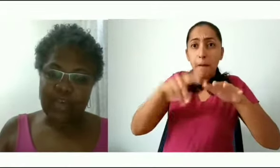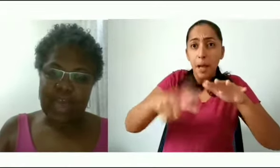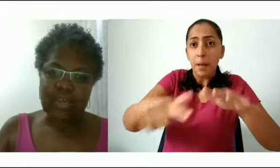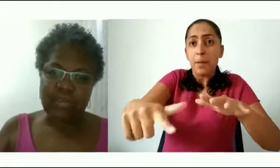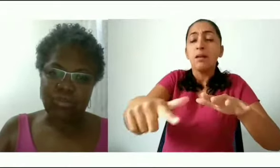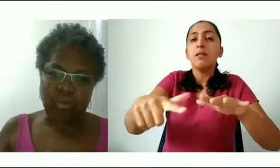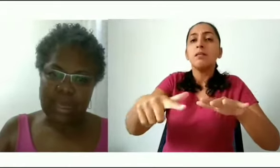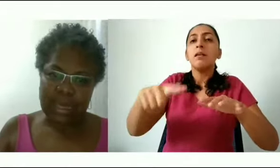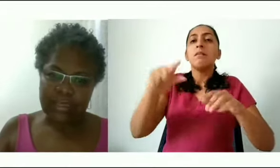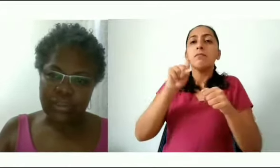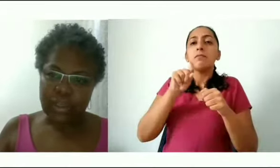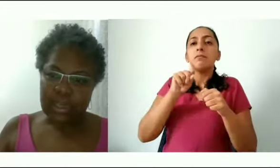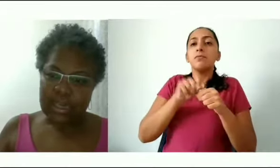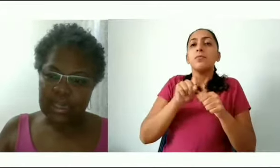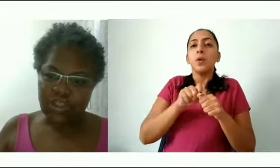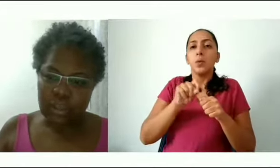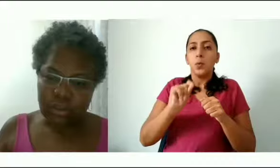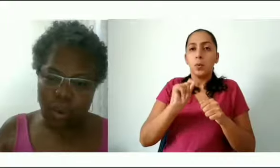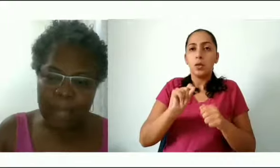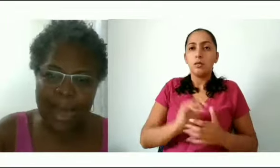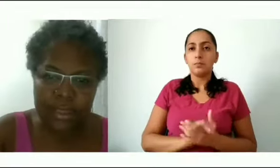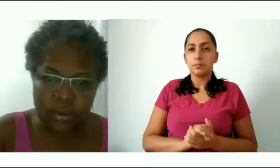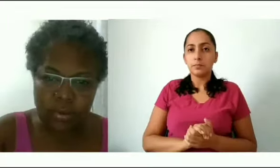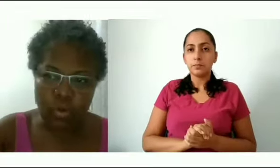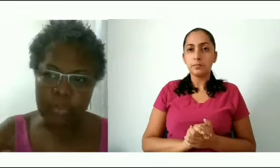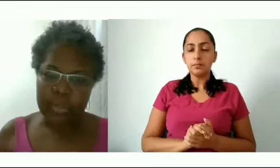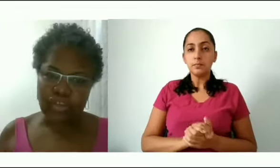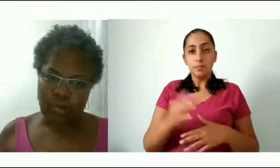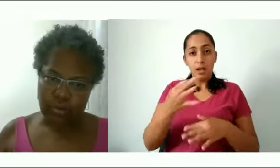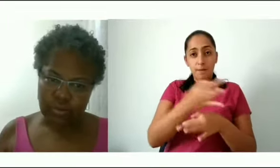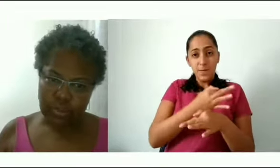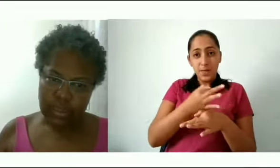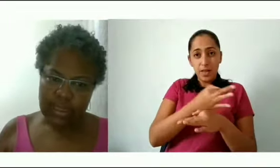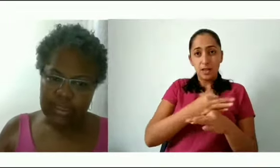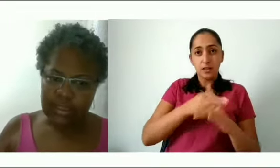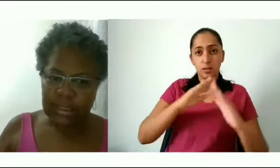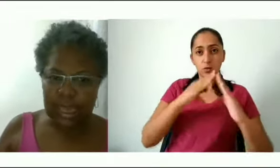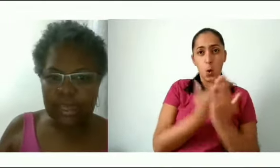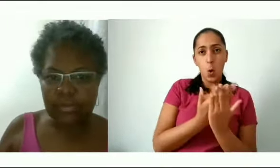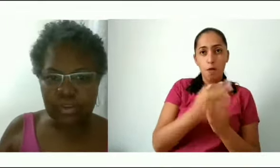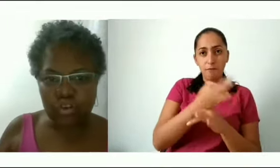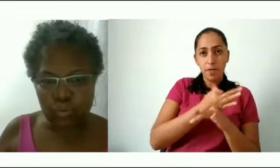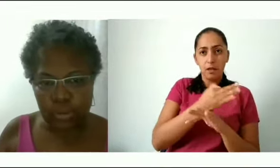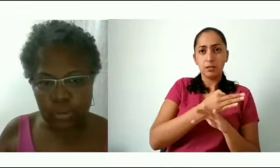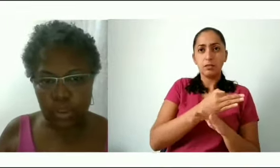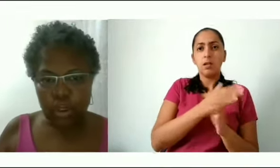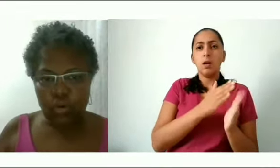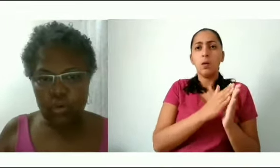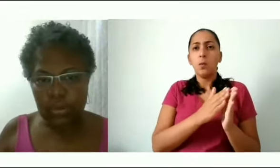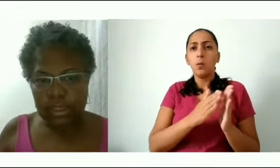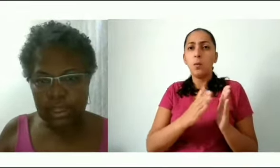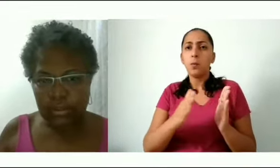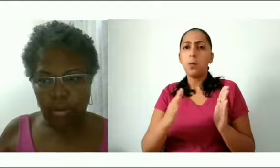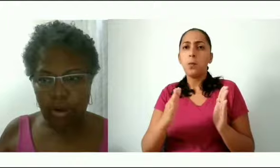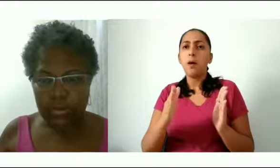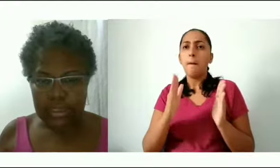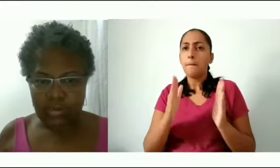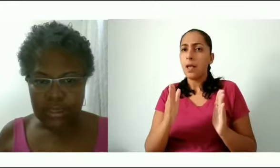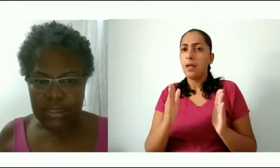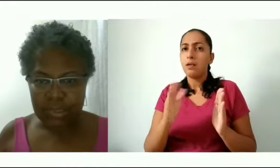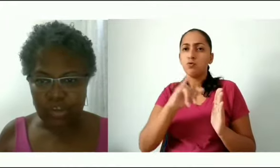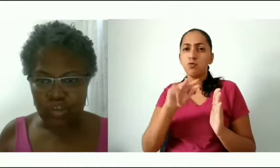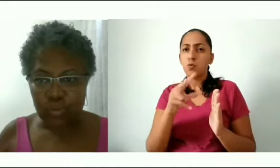as férias escolares, elas tomaram o mês de agosto. Elas iniciaram em julho,